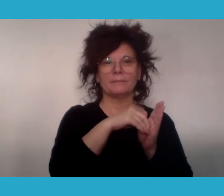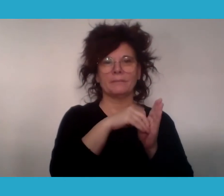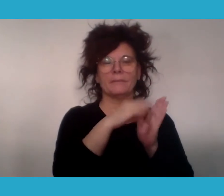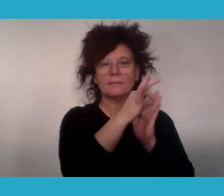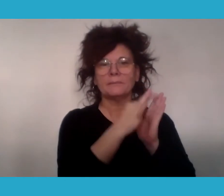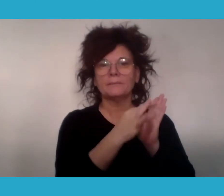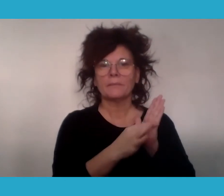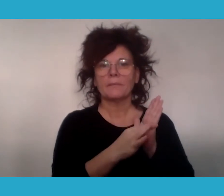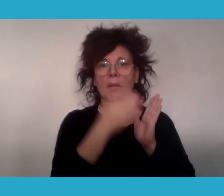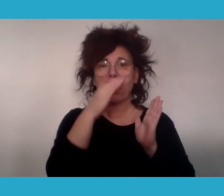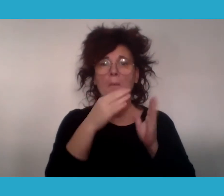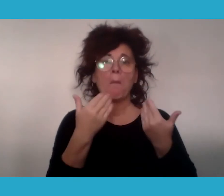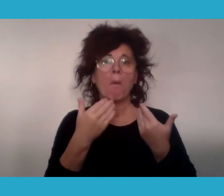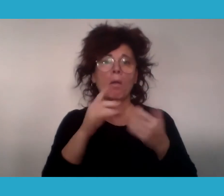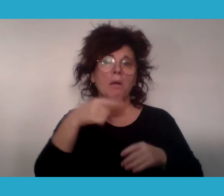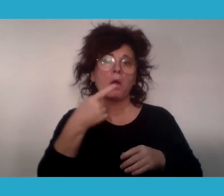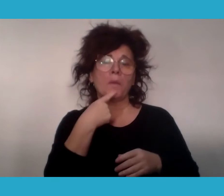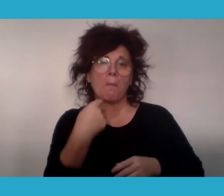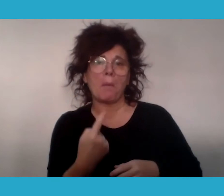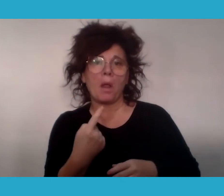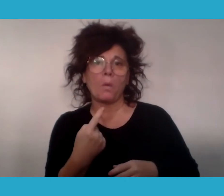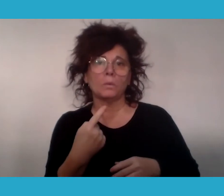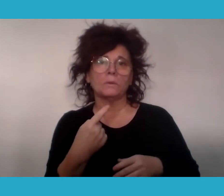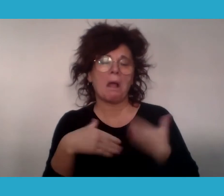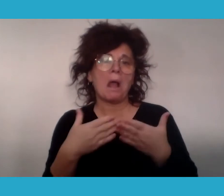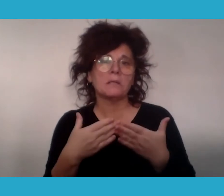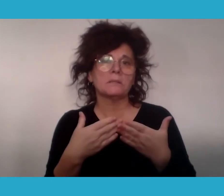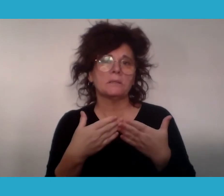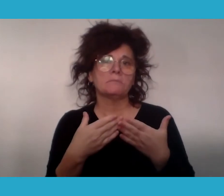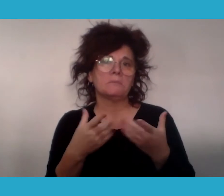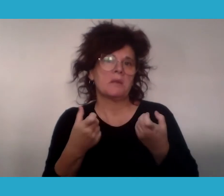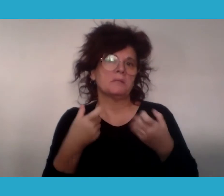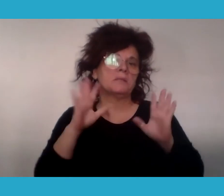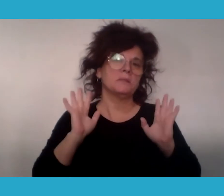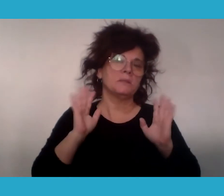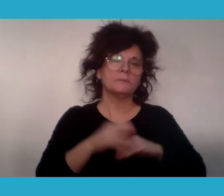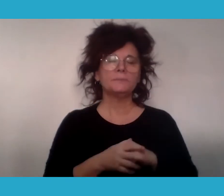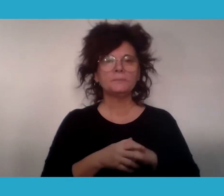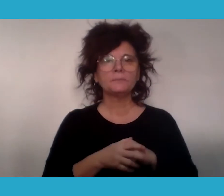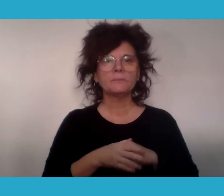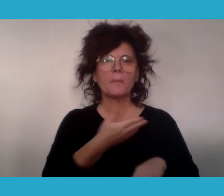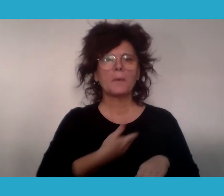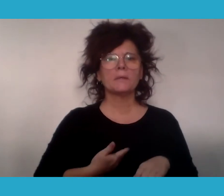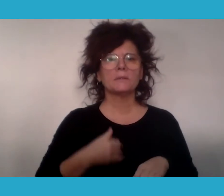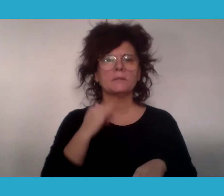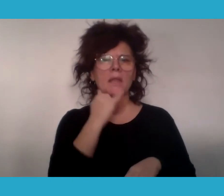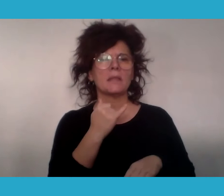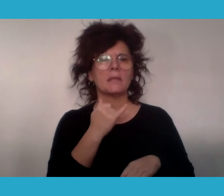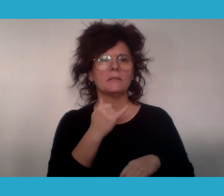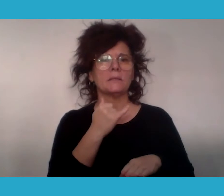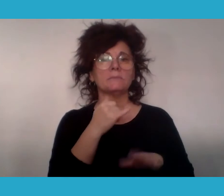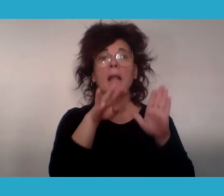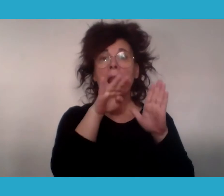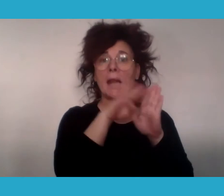posterior instancia para formular otras preguntas a las efectuadas si se requiere. La presidencia dice que se va a poner